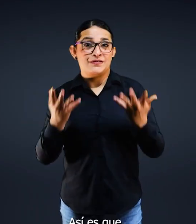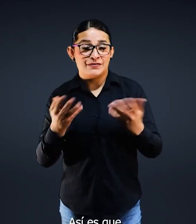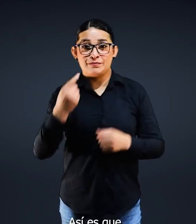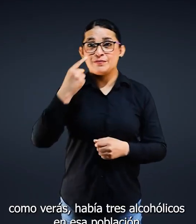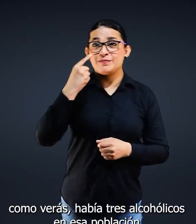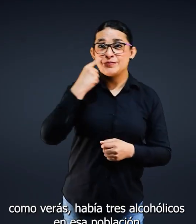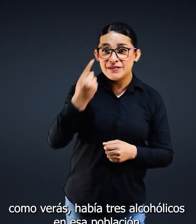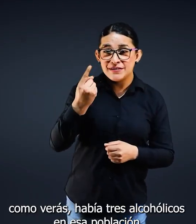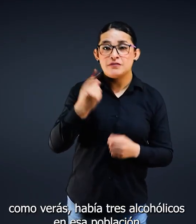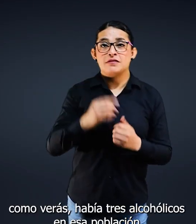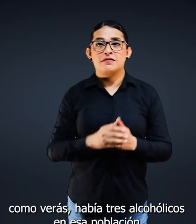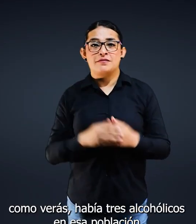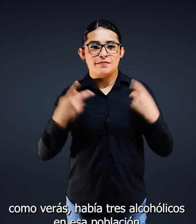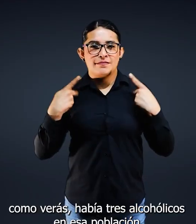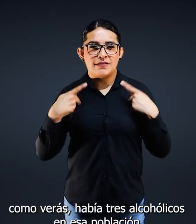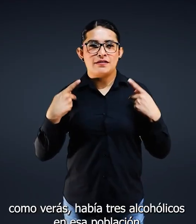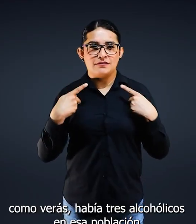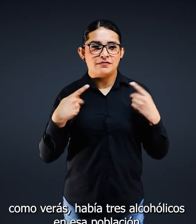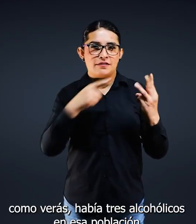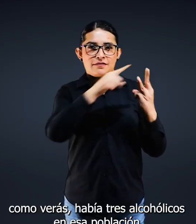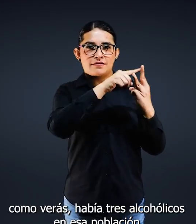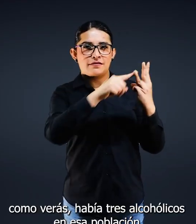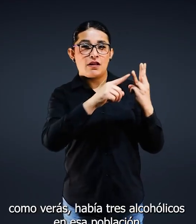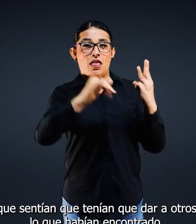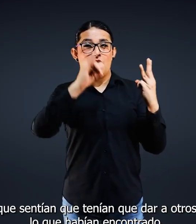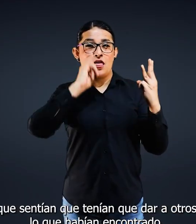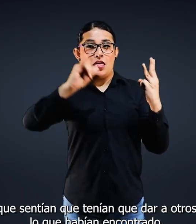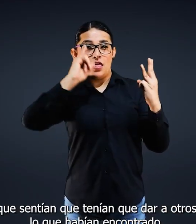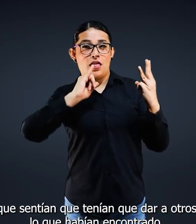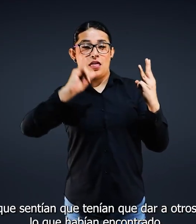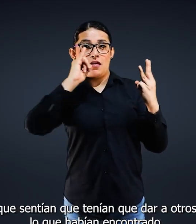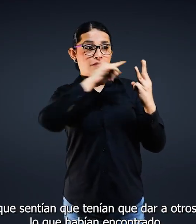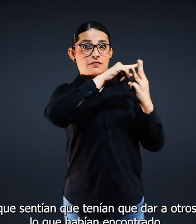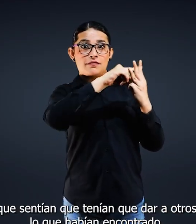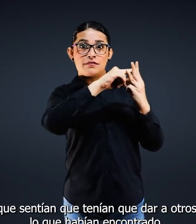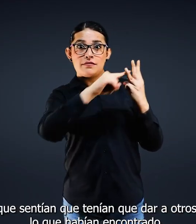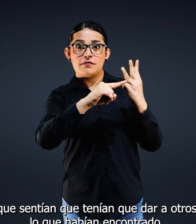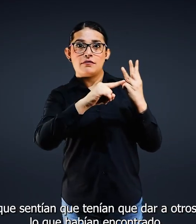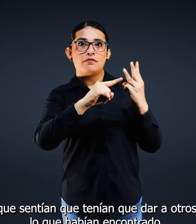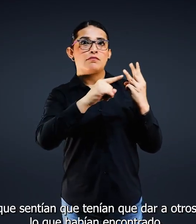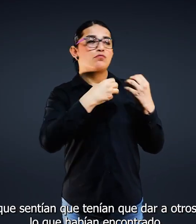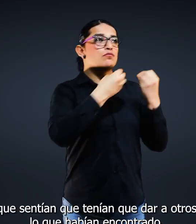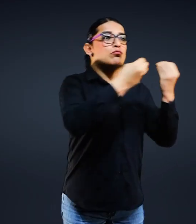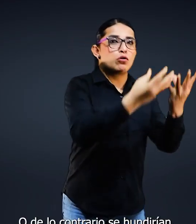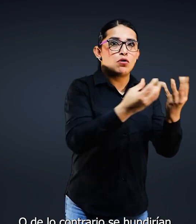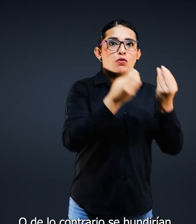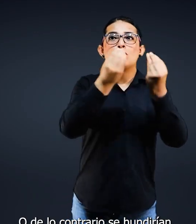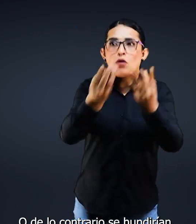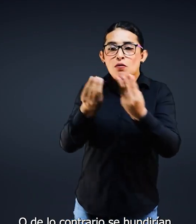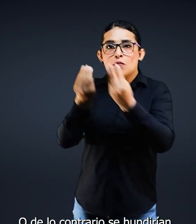Así es que, como verás, había 3 alcohólicos en esa población que sentían que tenían que dar a otros lo que habían encontrado, o de lo contrario,